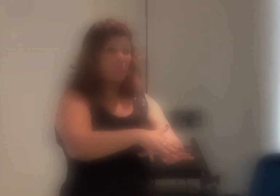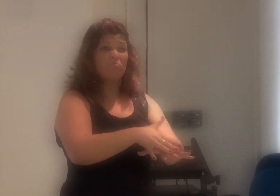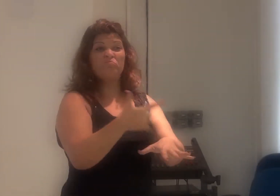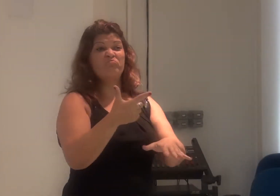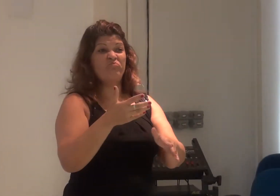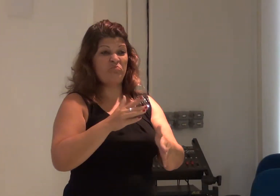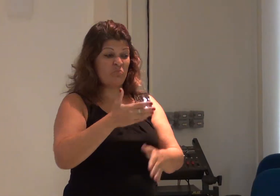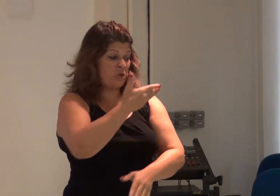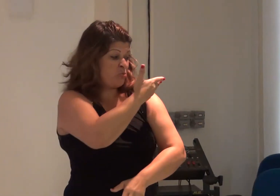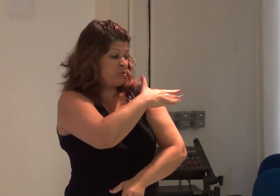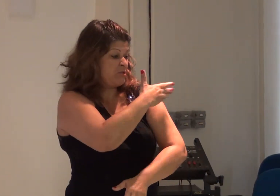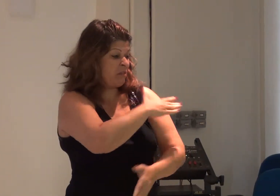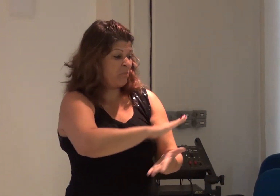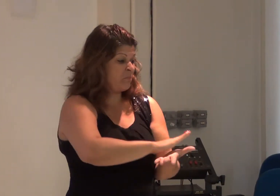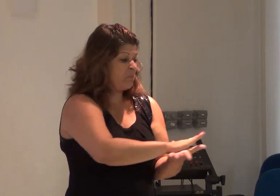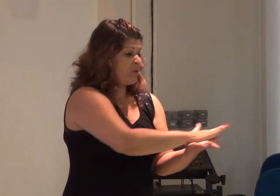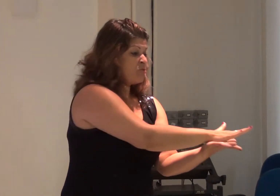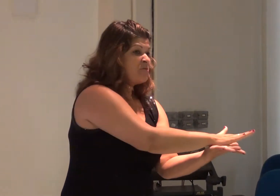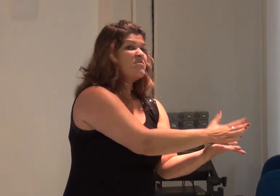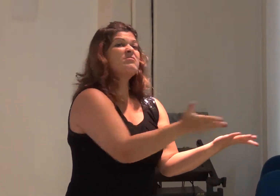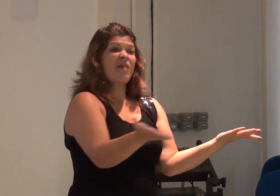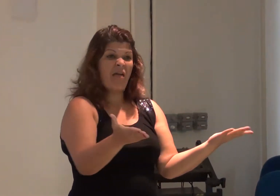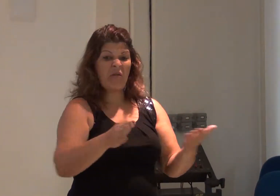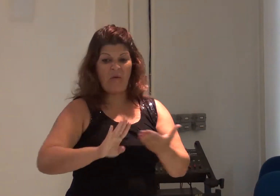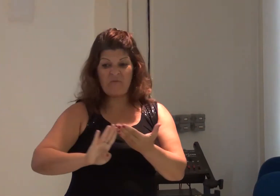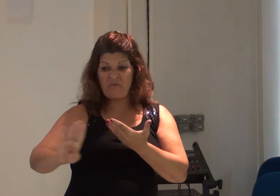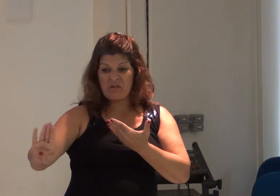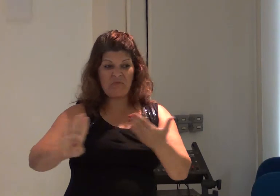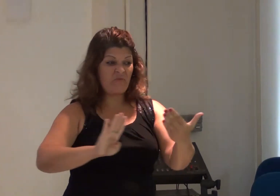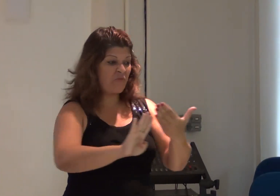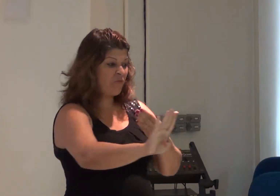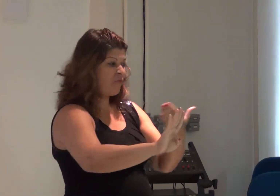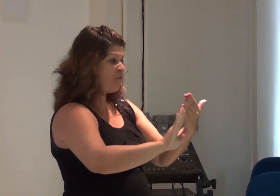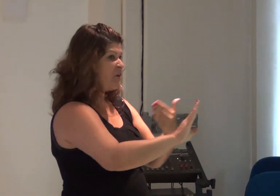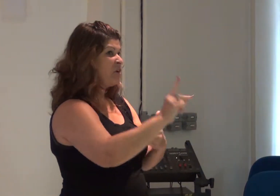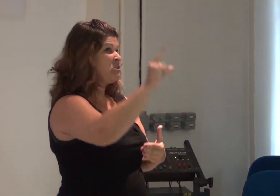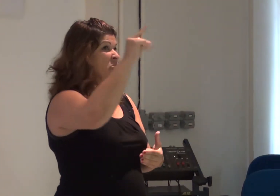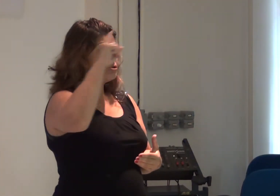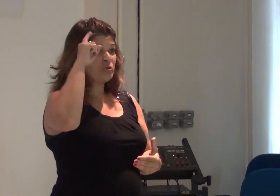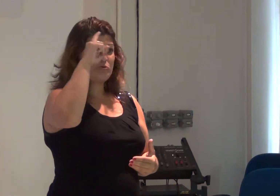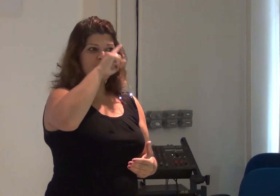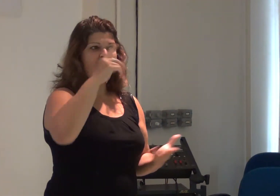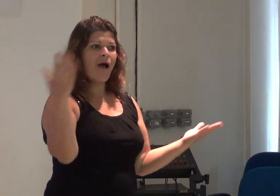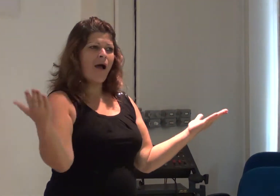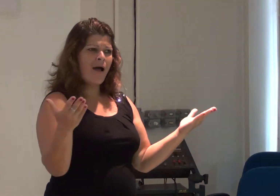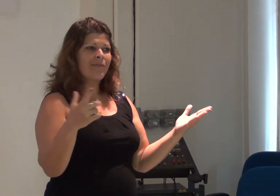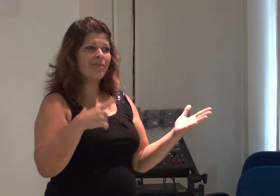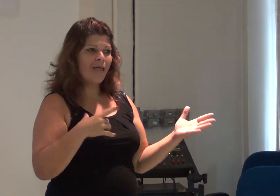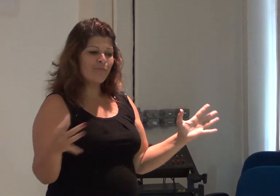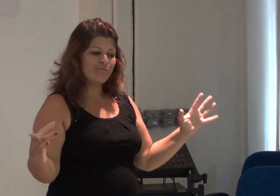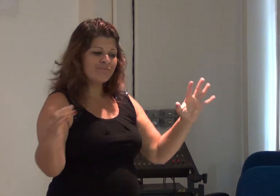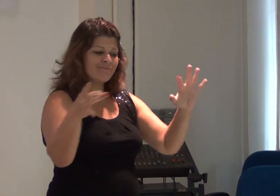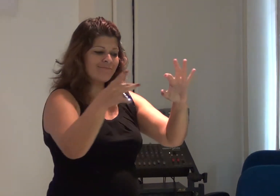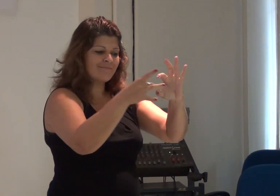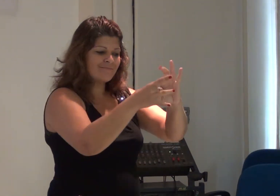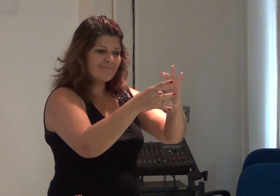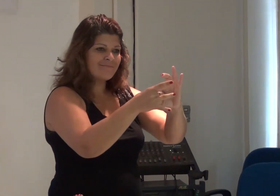A inclusão no passado era algo complicado, existia o preconceito, era algo difícil, né?